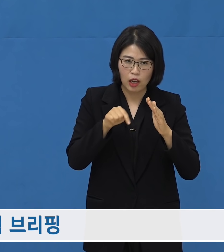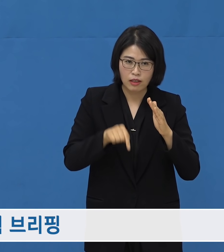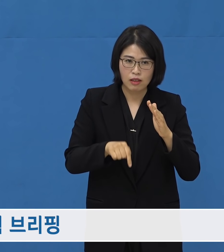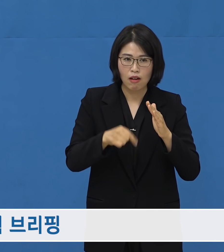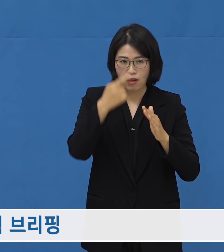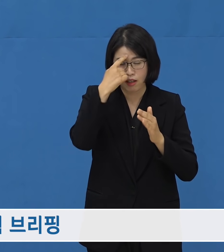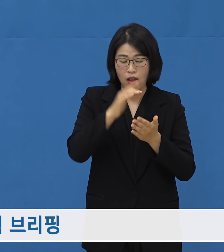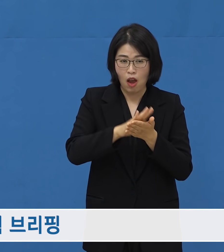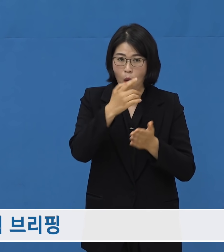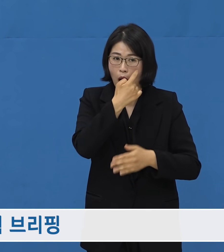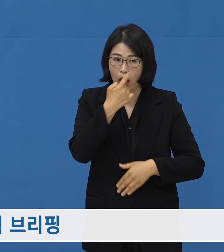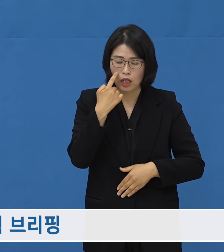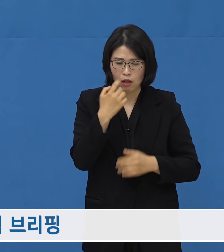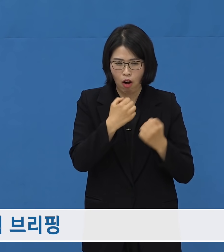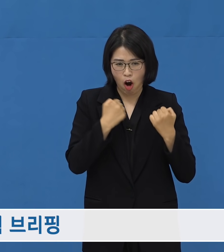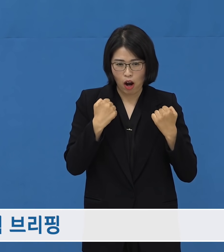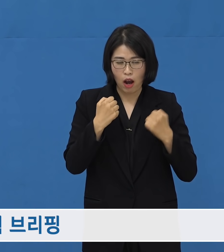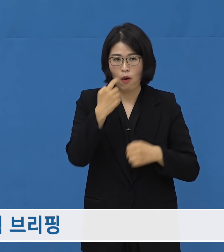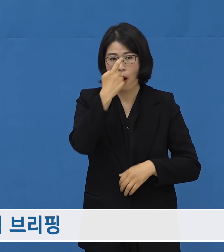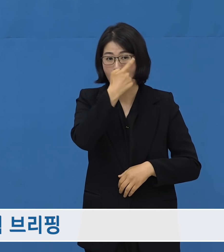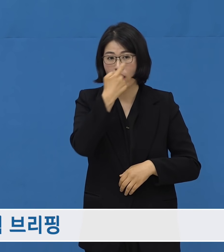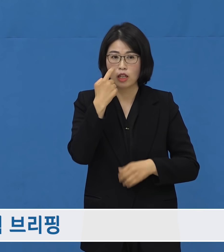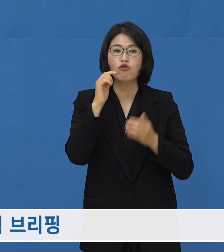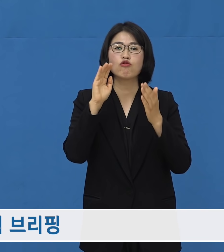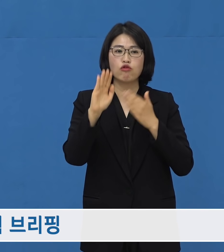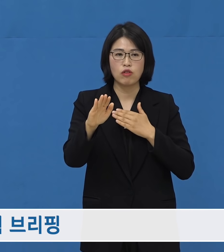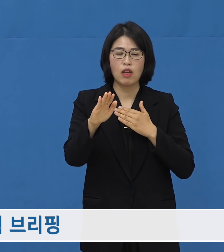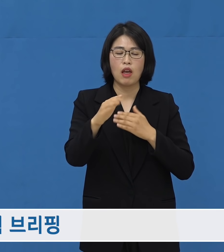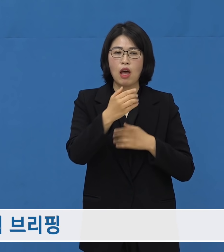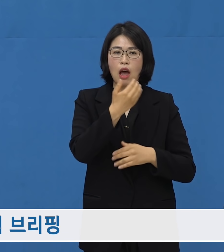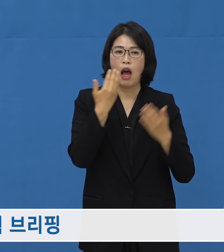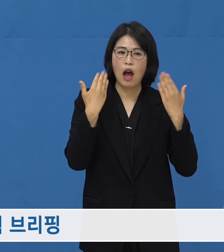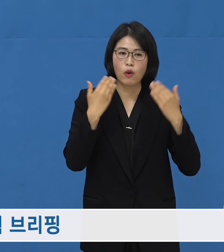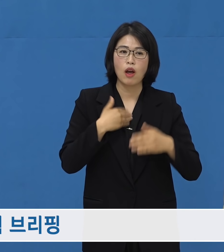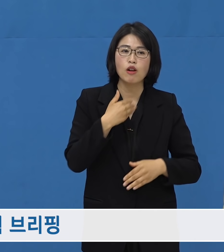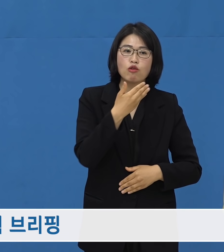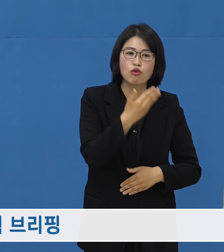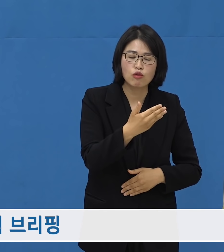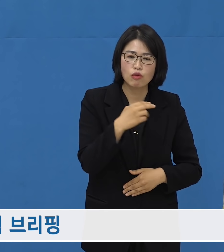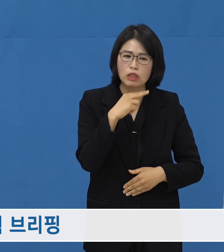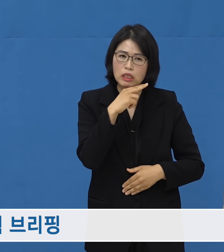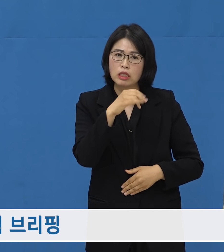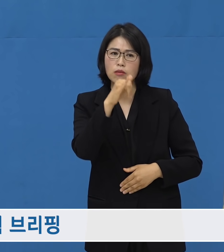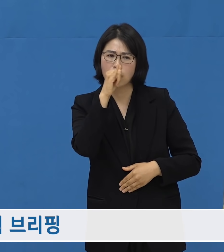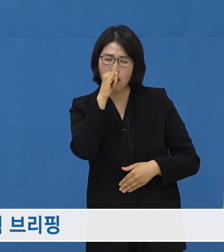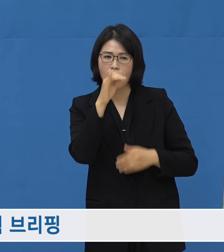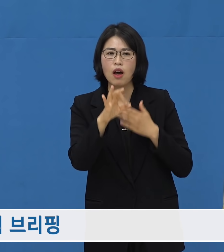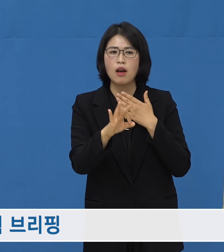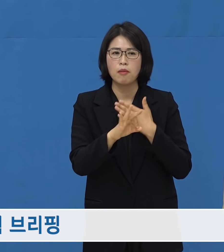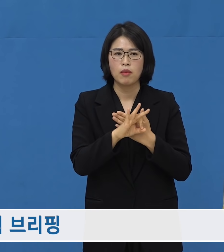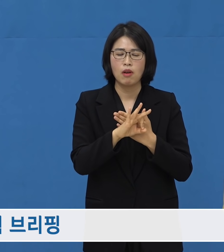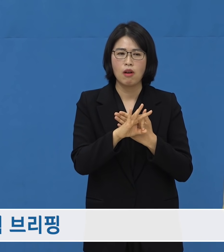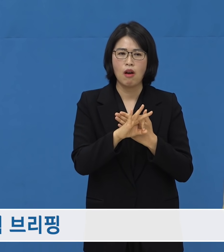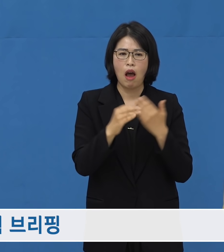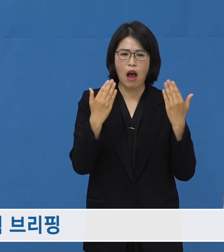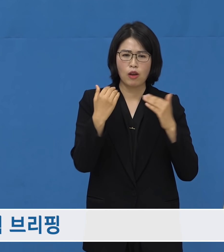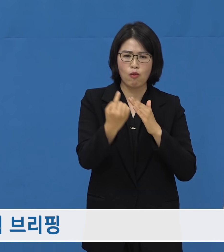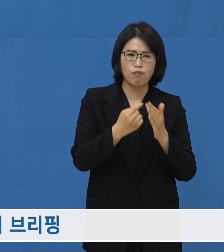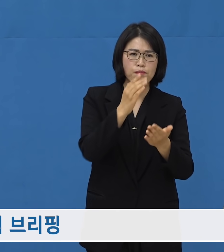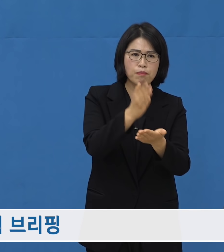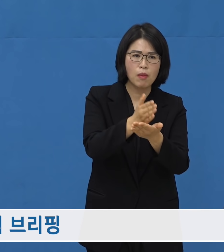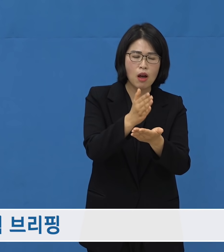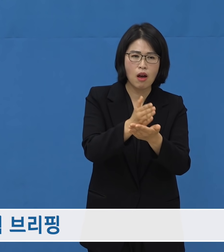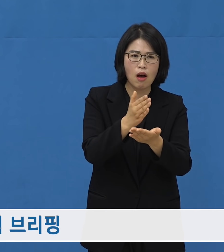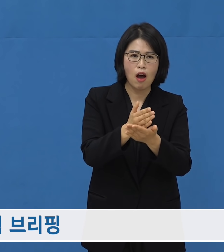건강 상태를 확인하며 학교에 알리고 의심 증상이 있으면 등교하지 않고